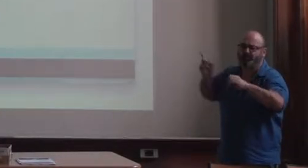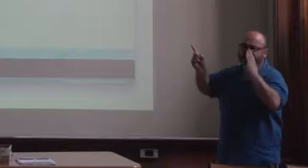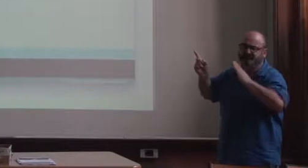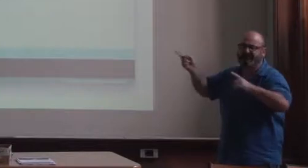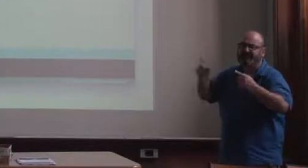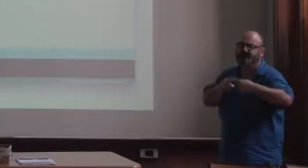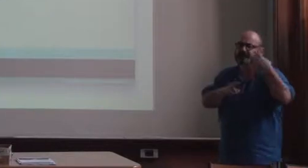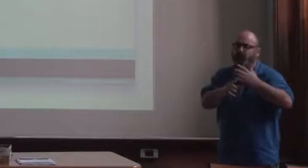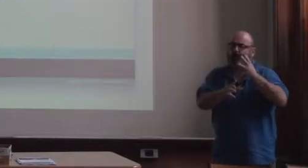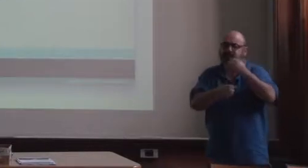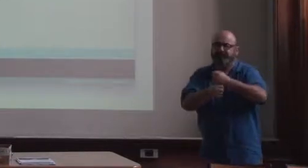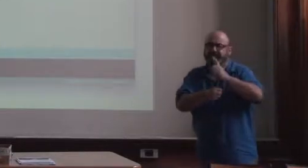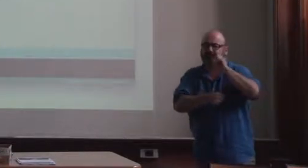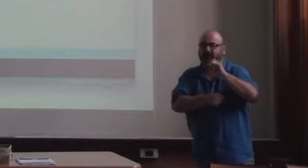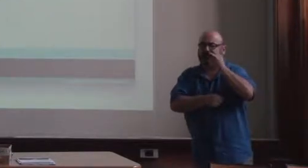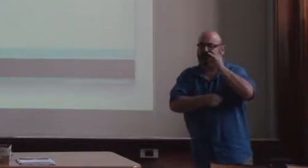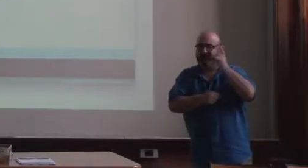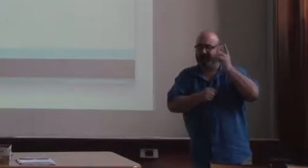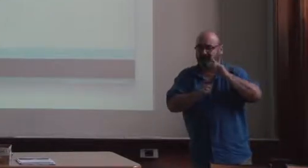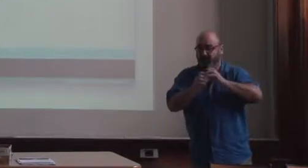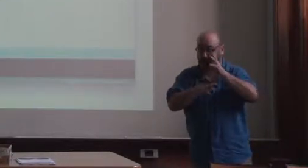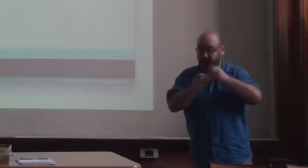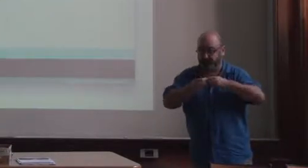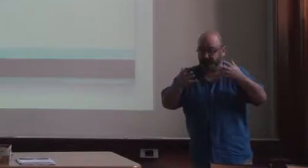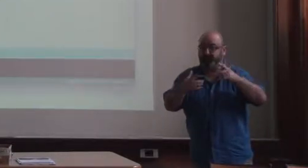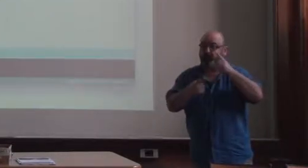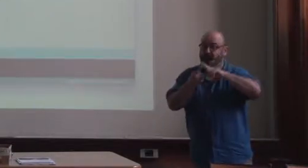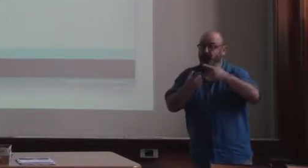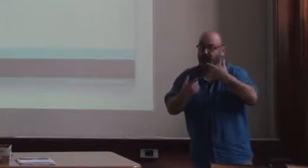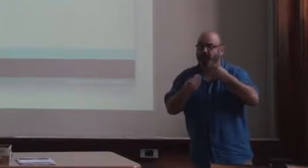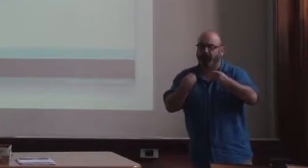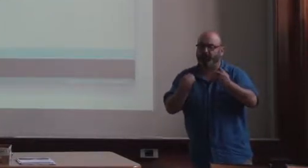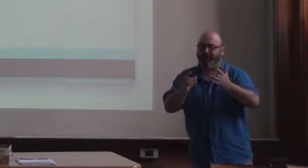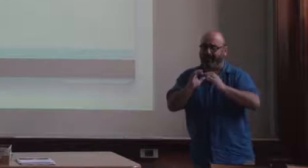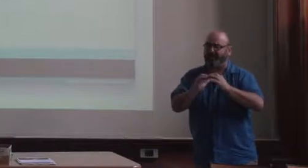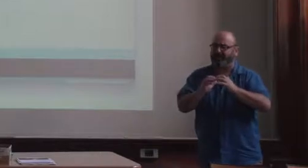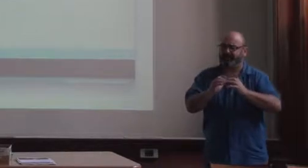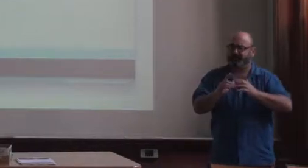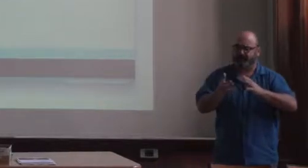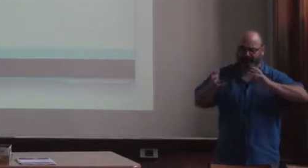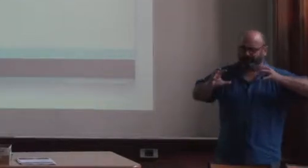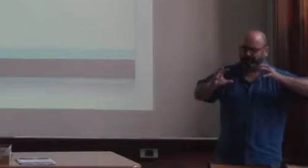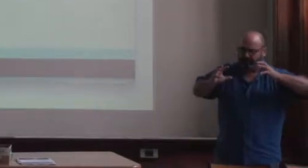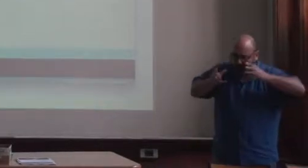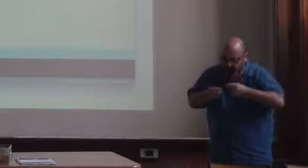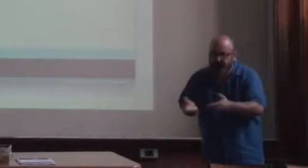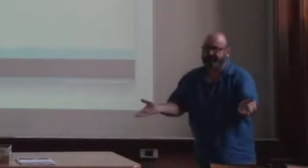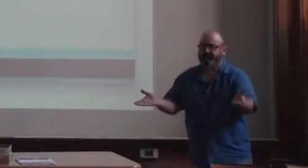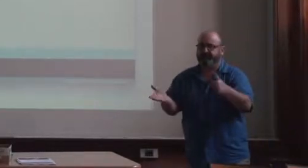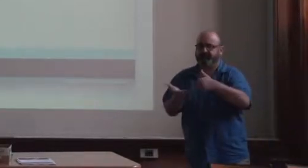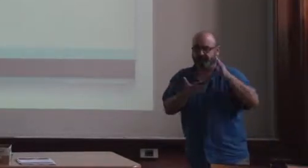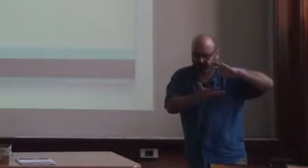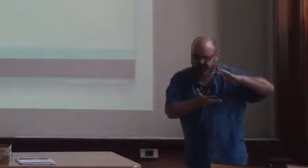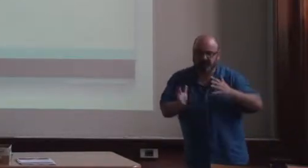projet qui a commencé en Italie et dont l'objectif était de rendre l'électronique facile pour les gens.